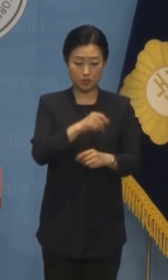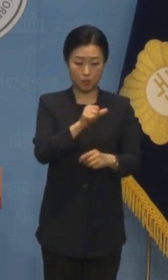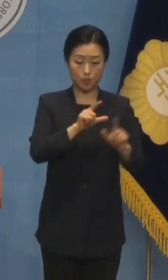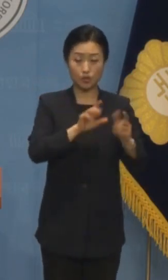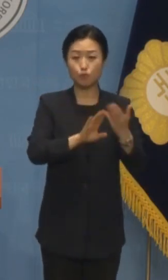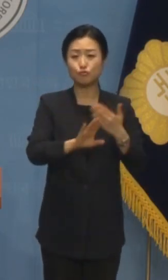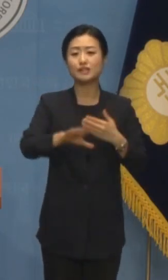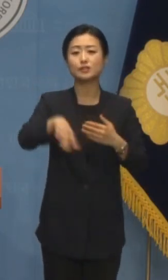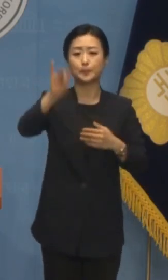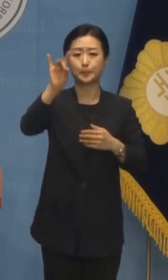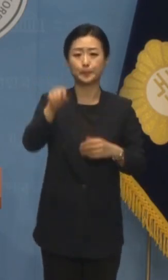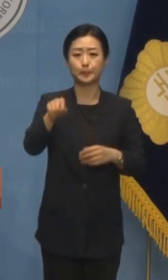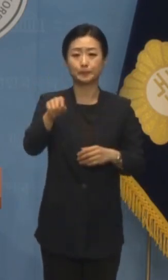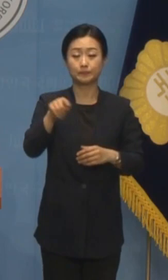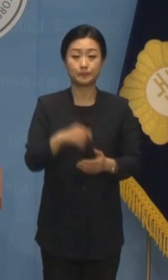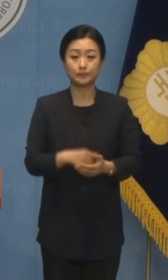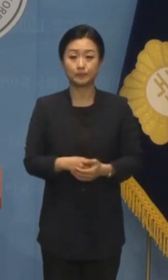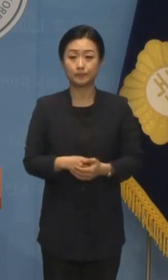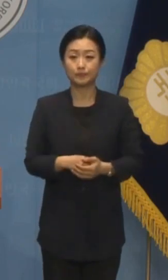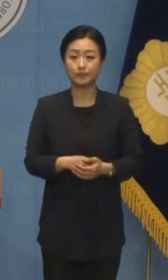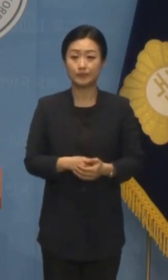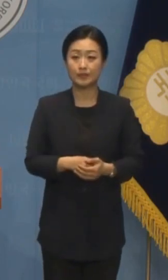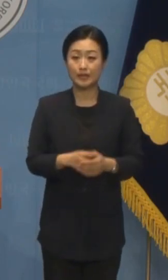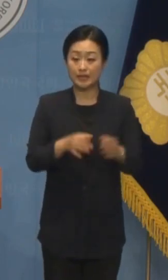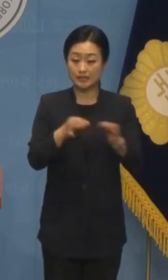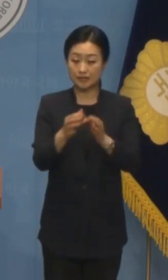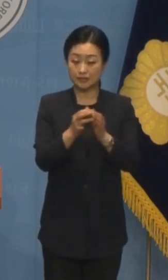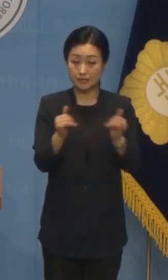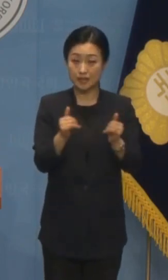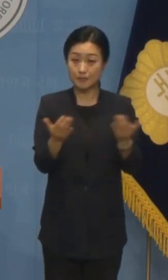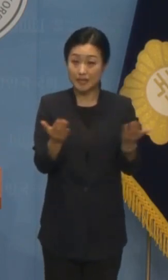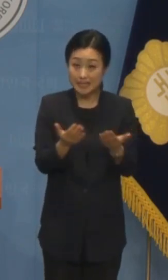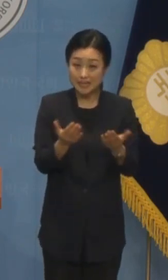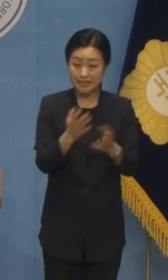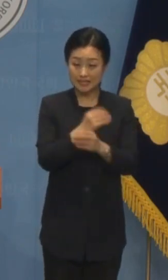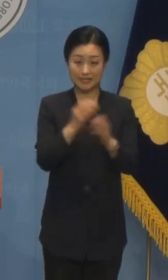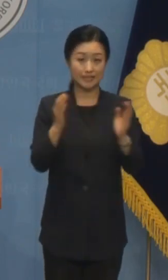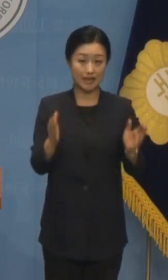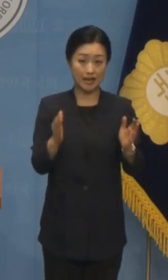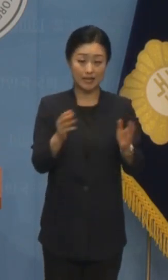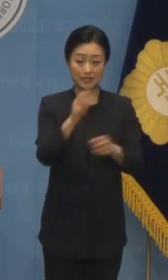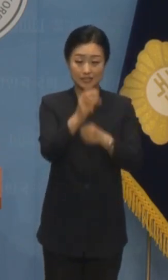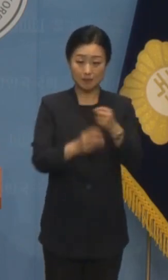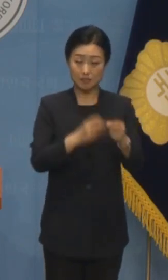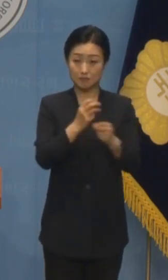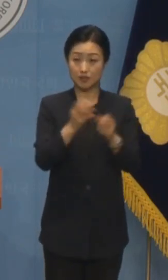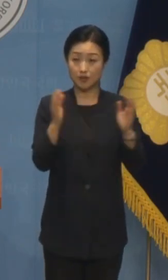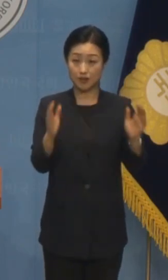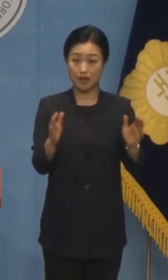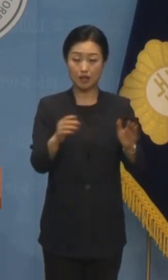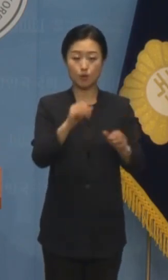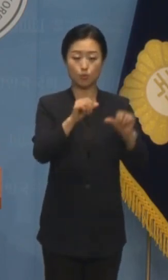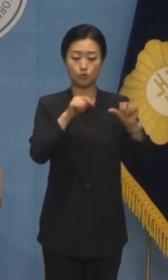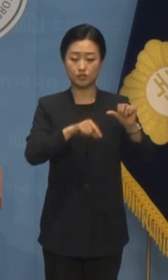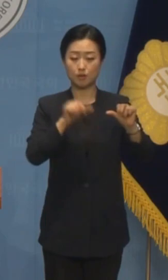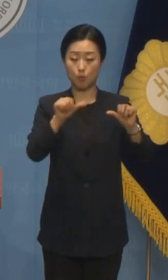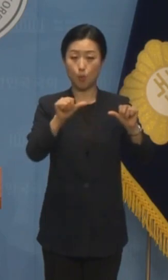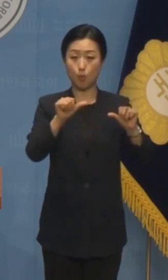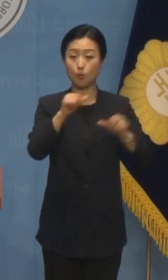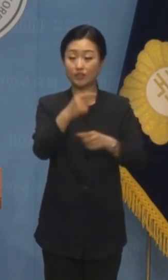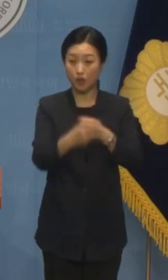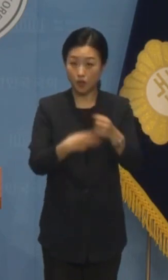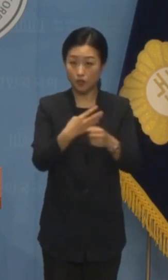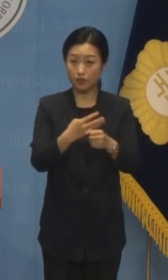이후에 처음 있는 일이라고 합니다. 자영업자들의 평균 영업기간은 최근 30년 기준으로 보면 5.5년이지만 최근